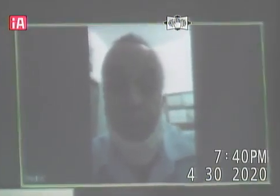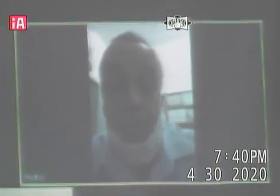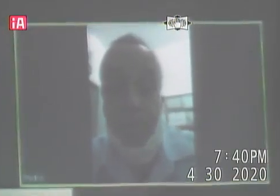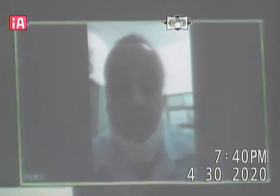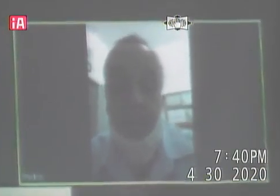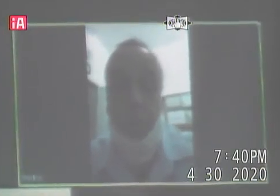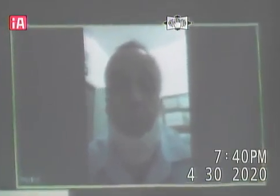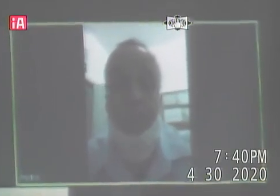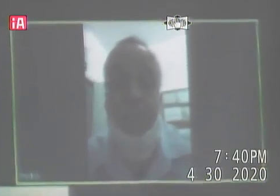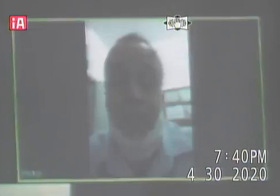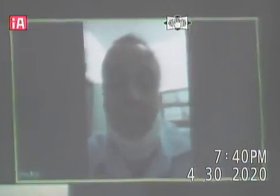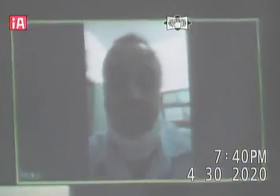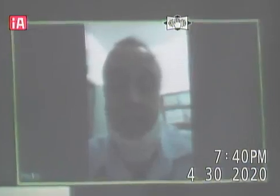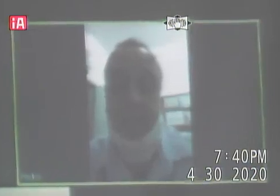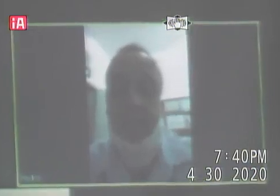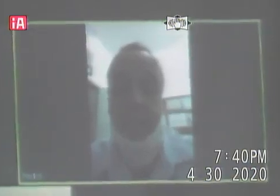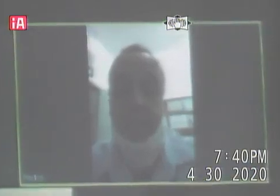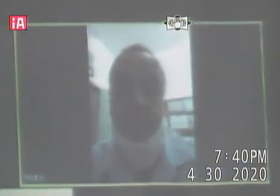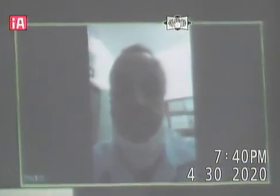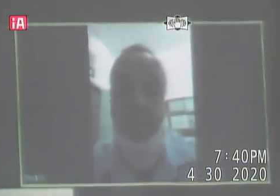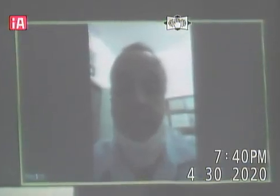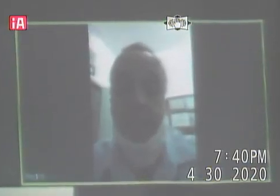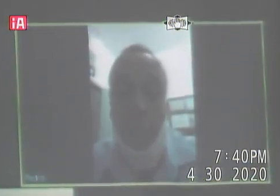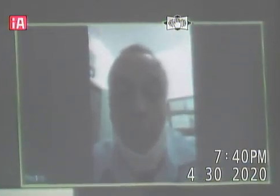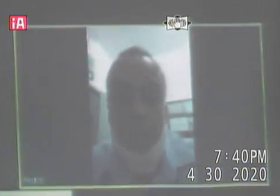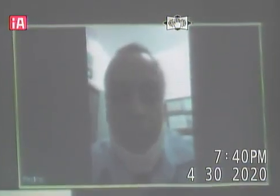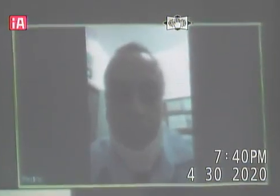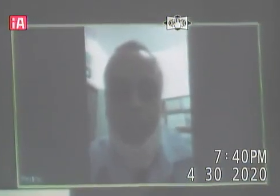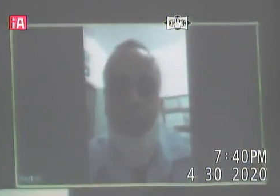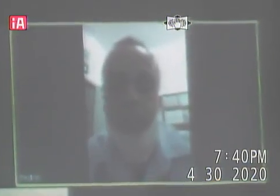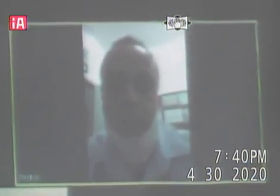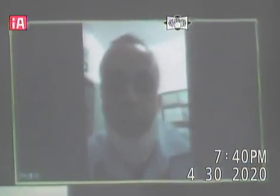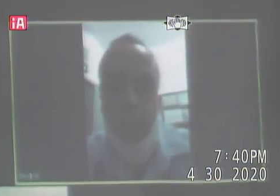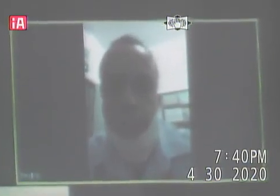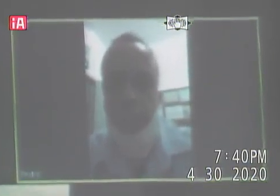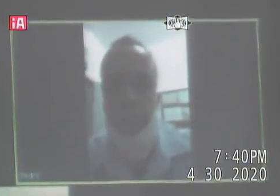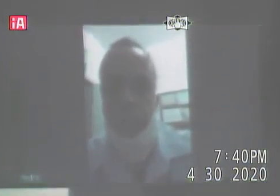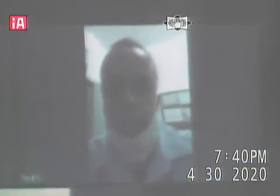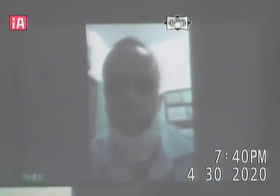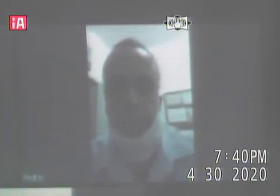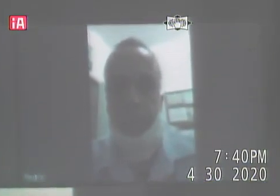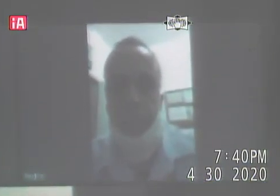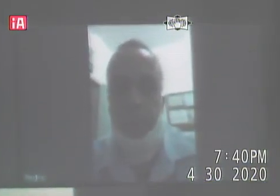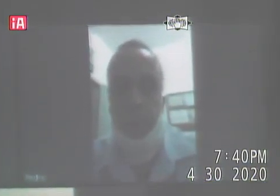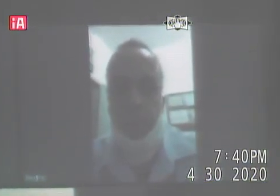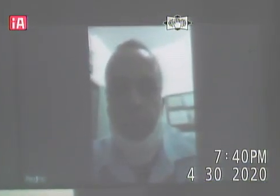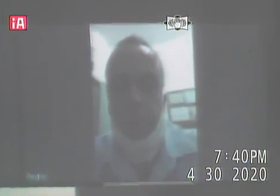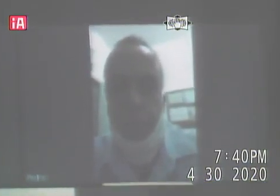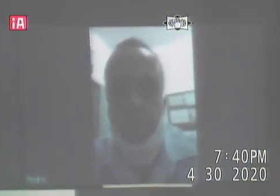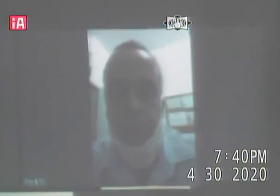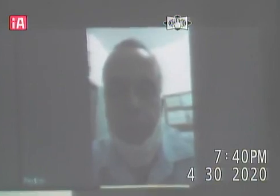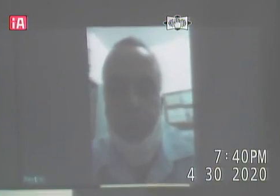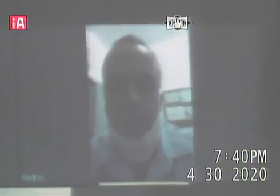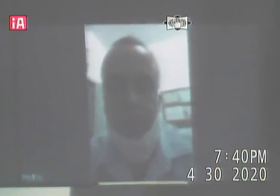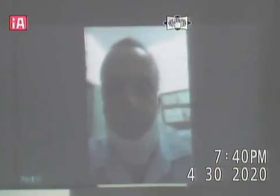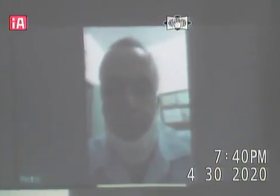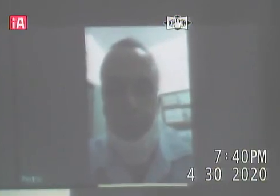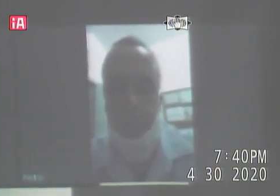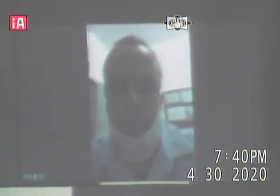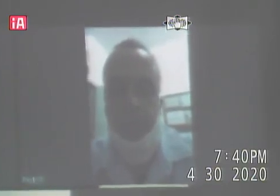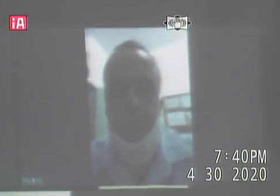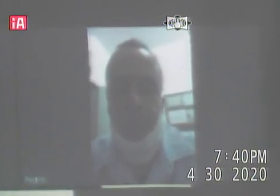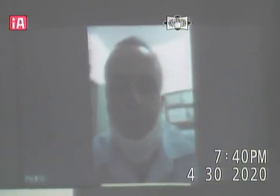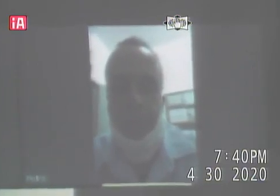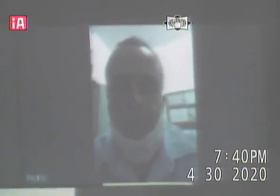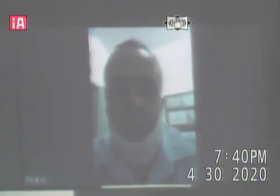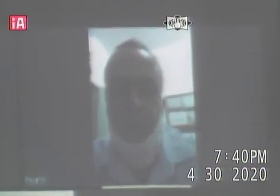cobrar da gerência um rendimento de nossa situação. Eles não podem passar por isso.